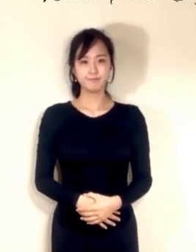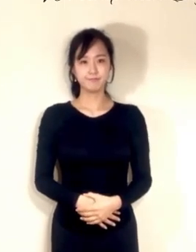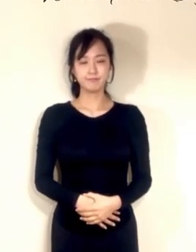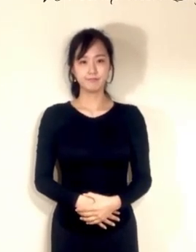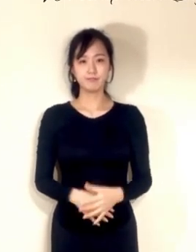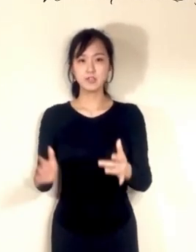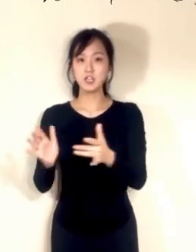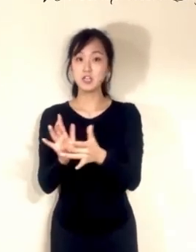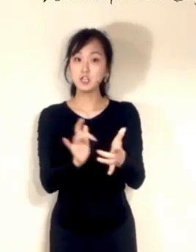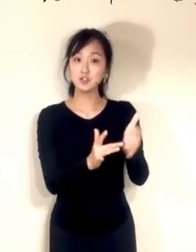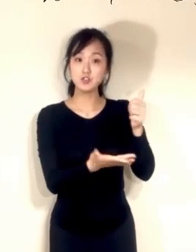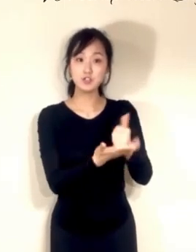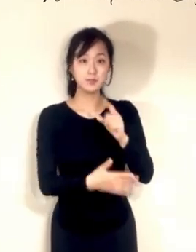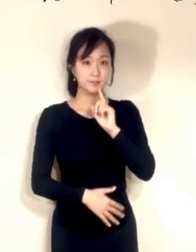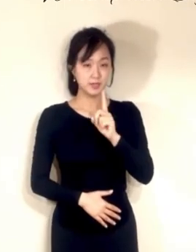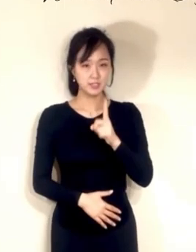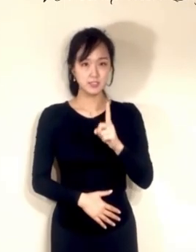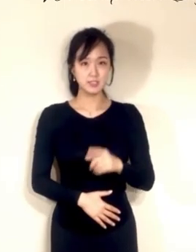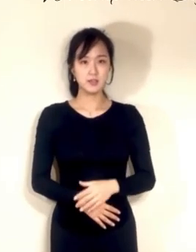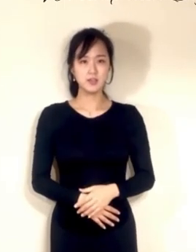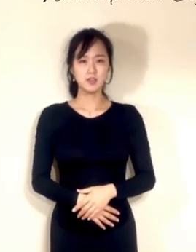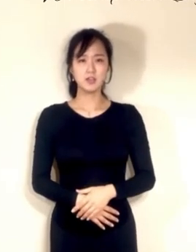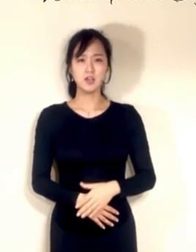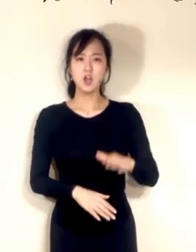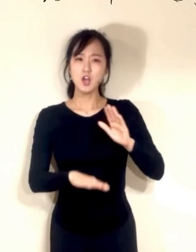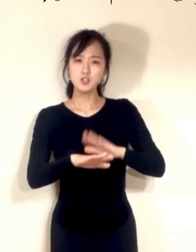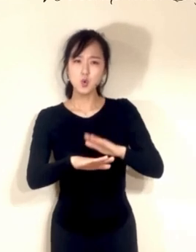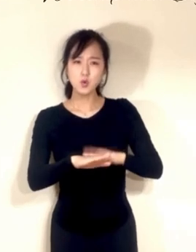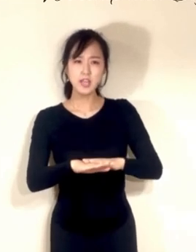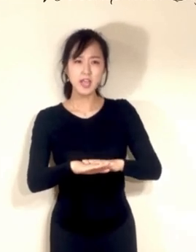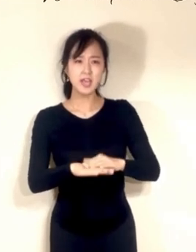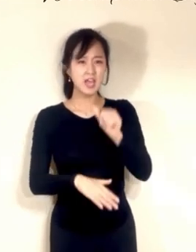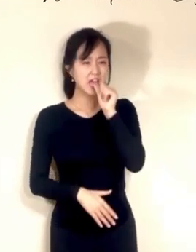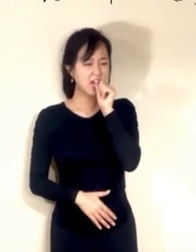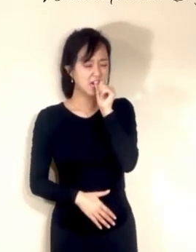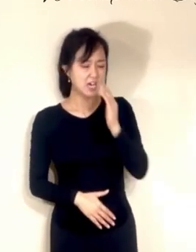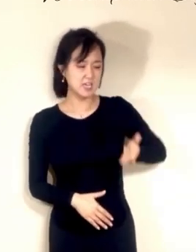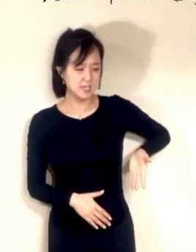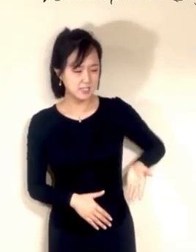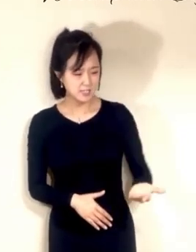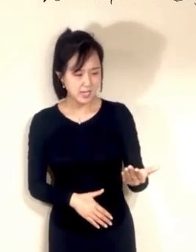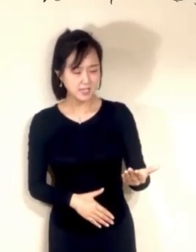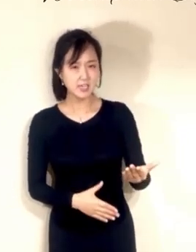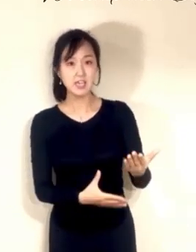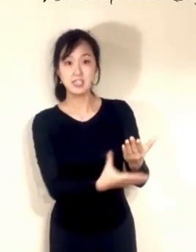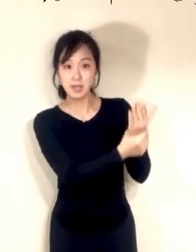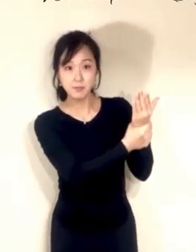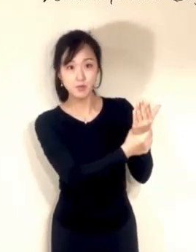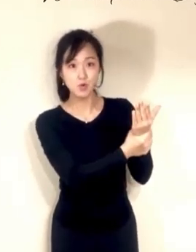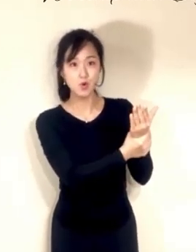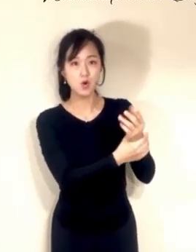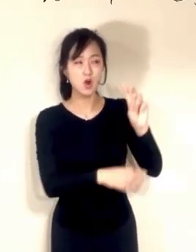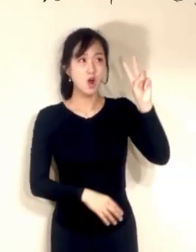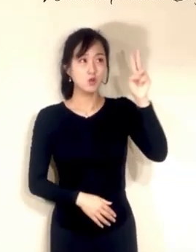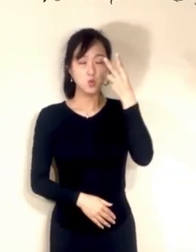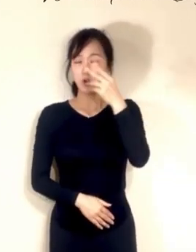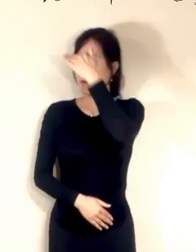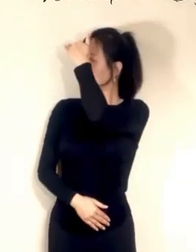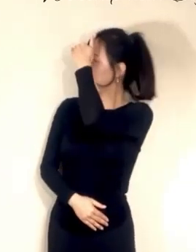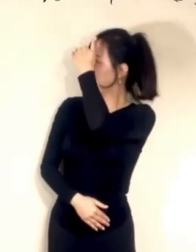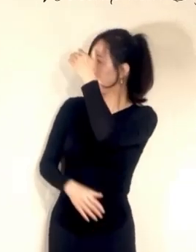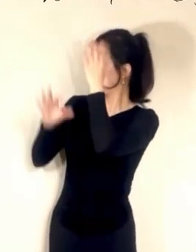누가복음 9장 62절입니다. 예수께서 이르시되 손에 쟁기를 잡고 뒤를 돌아보는